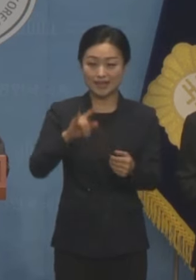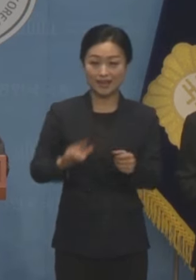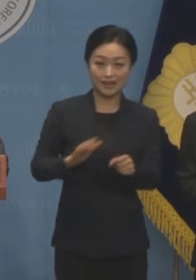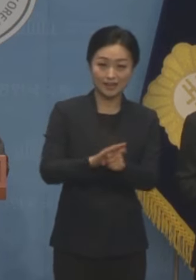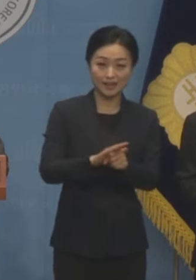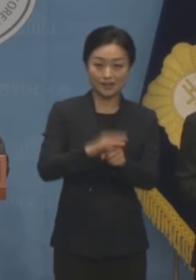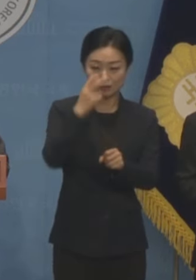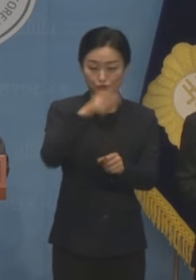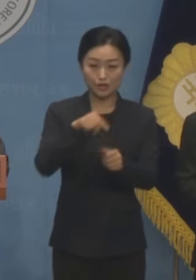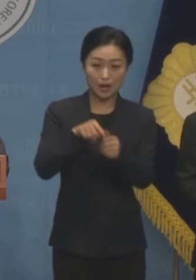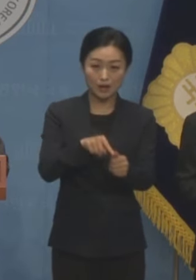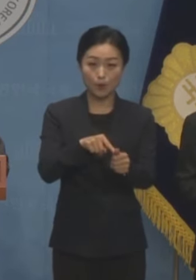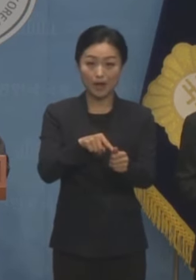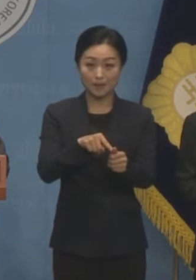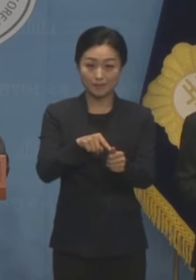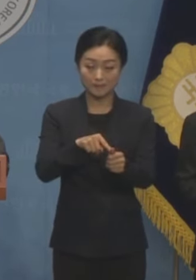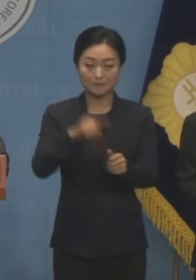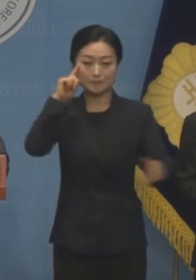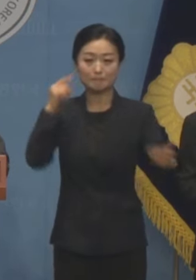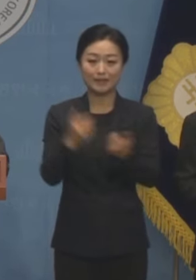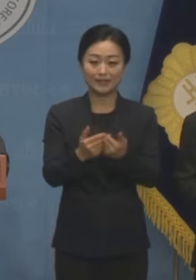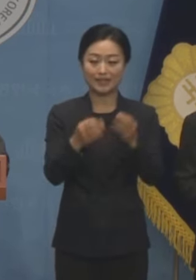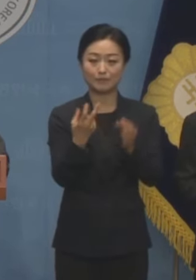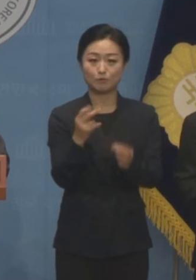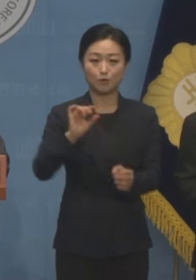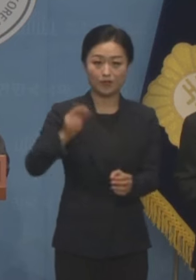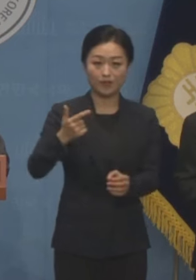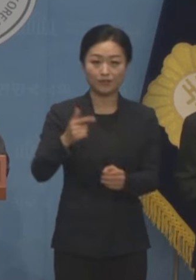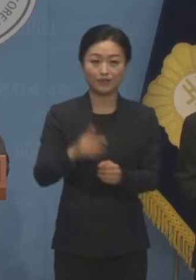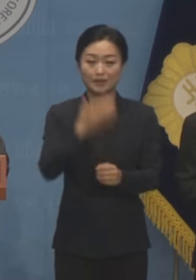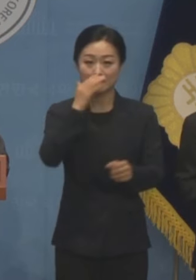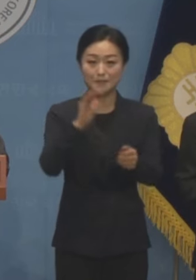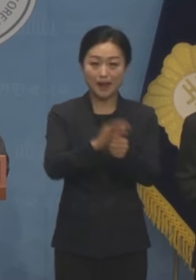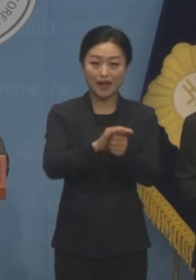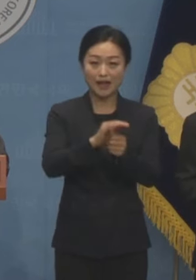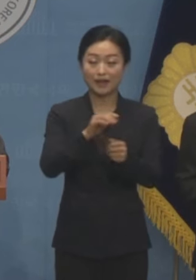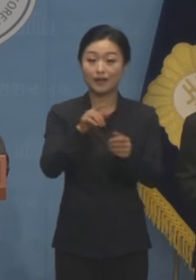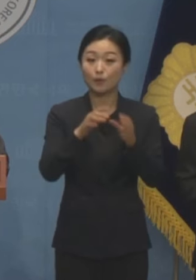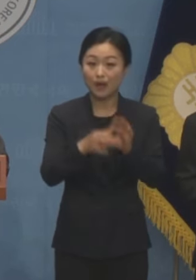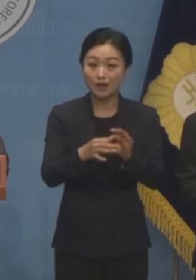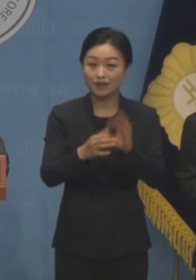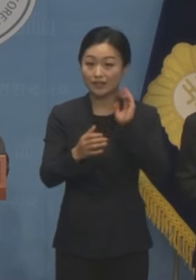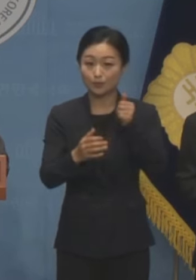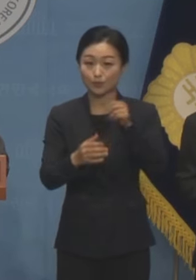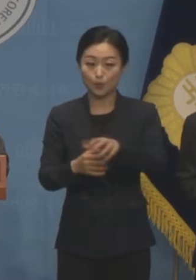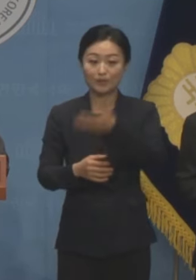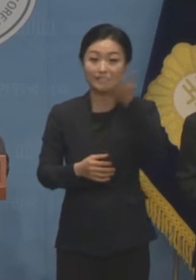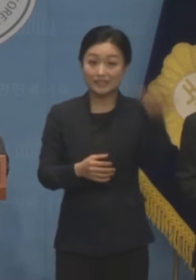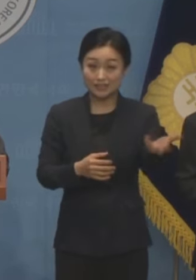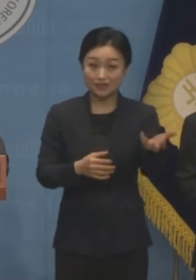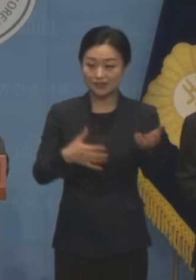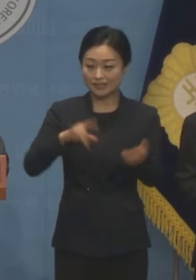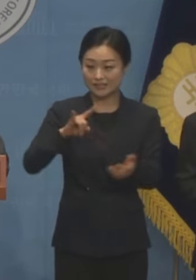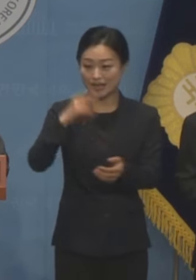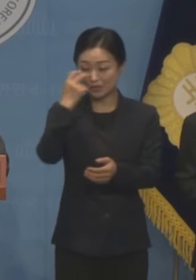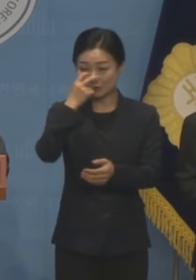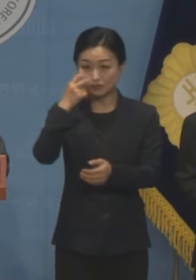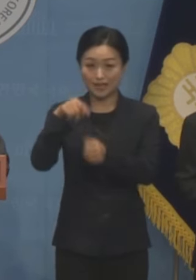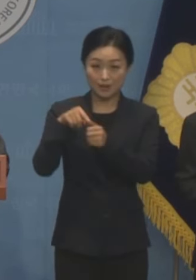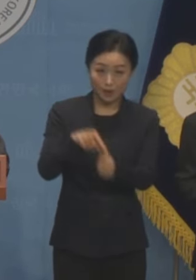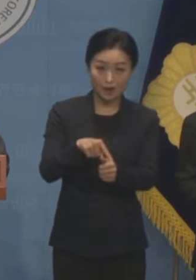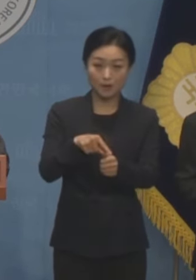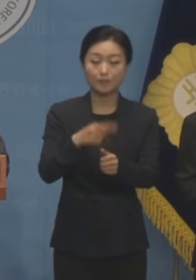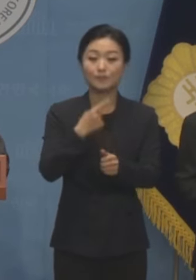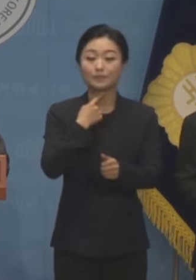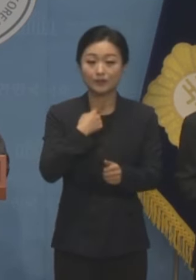앞 김용현 반대한다. 입틀막 대통령실 졸속기 전 체병 수사외압의